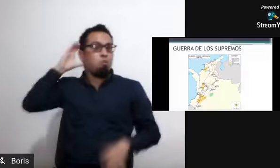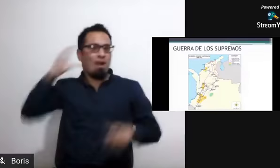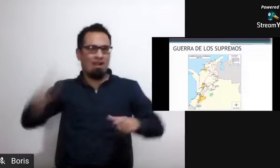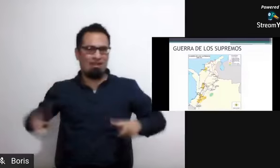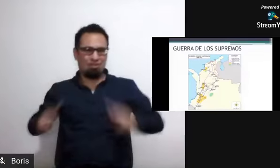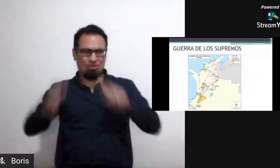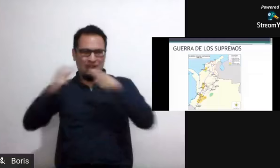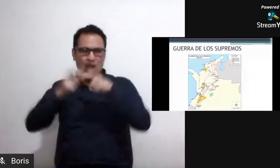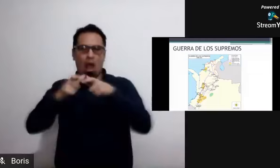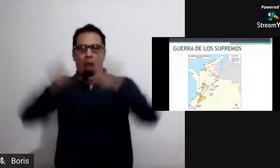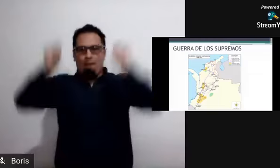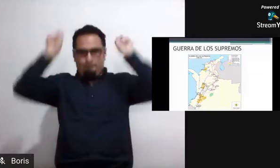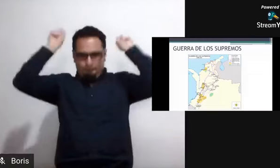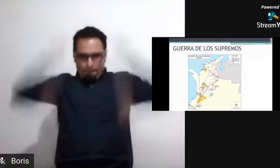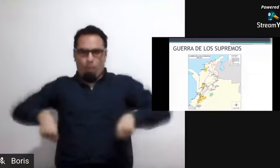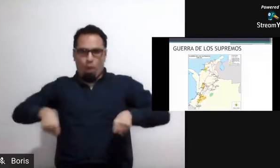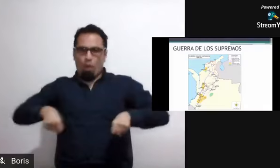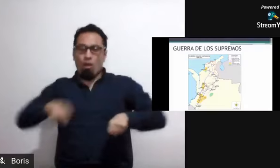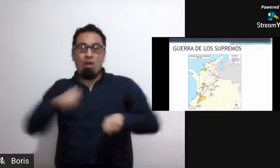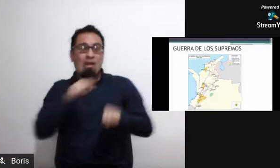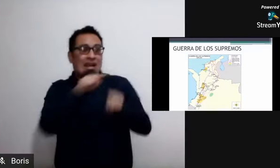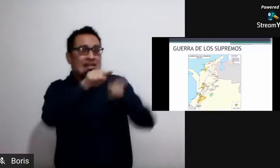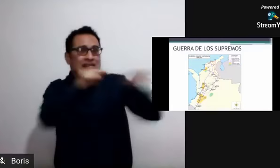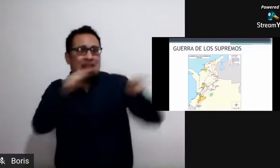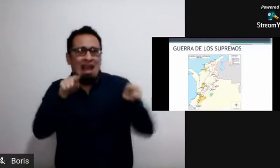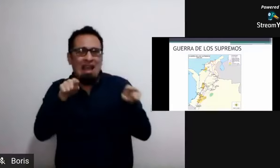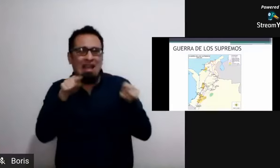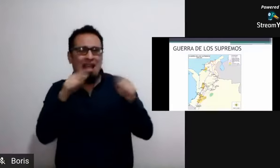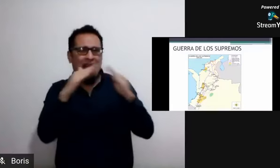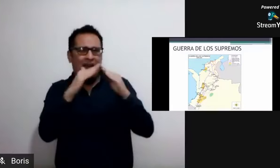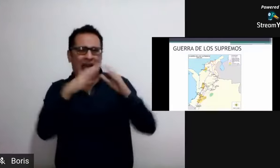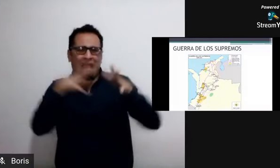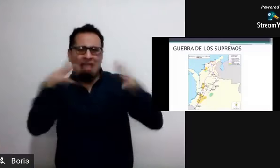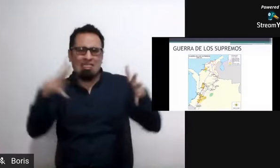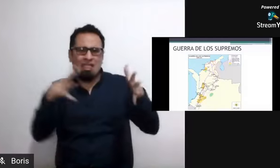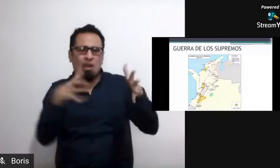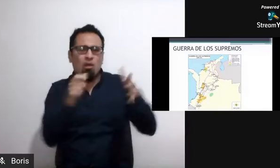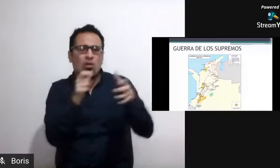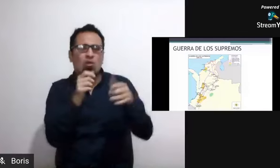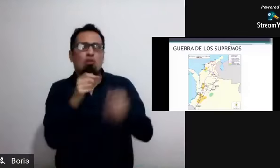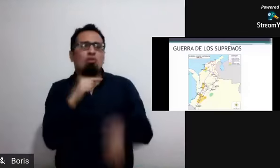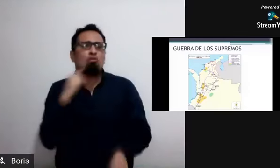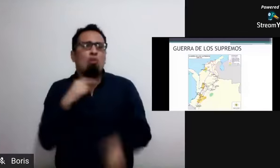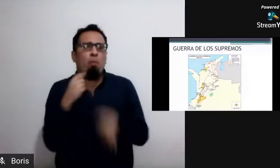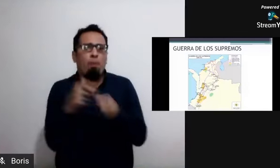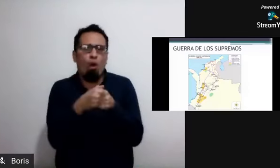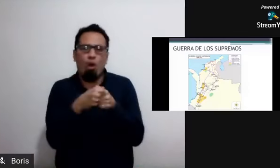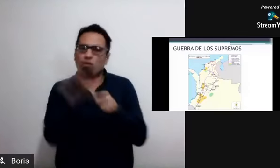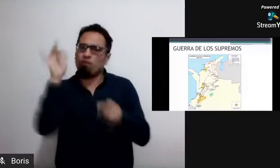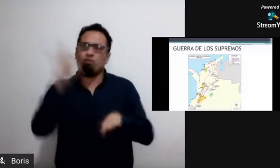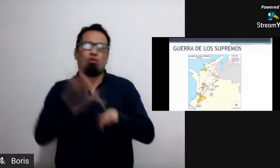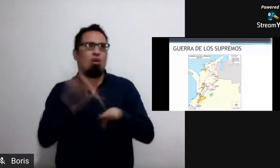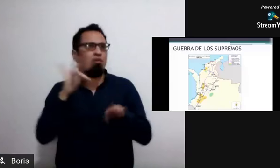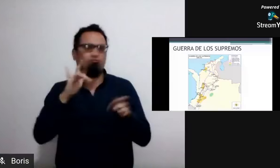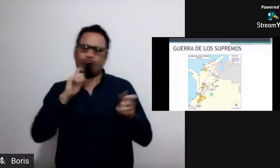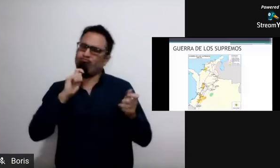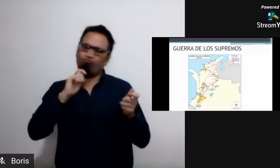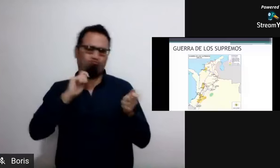y también las posibilidades de educación eran muy pocas. Por lo tanto, la toma de decisiones estaba en cabeza de